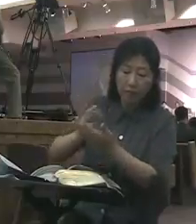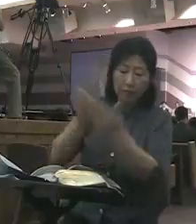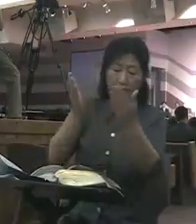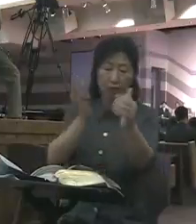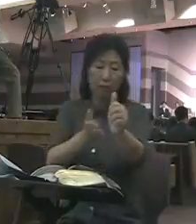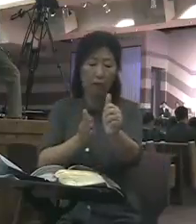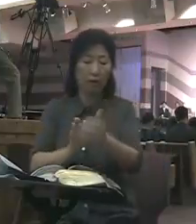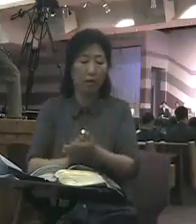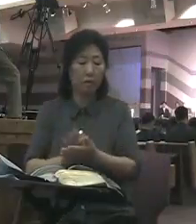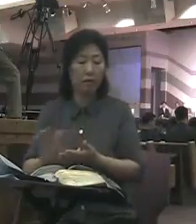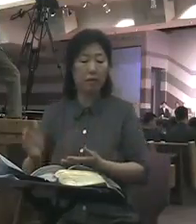그리고